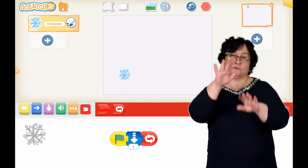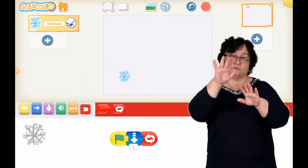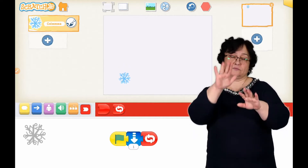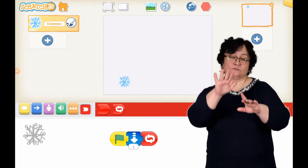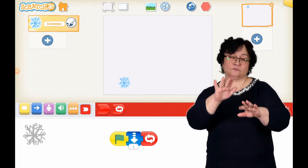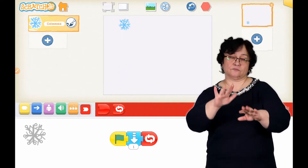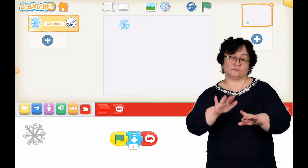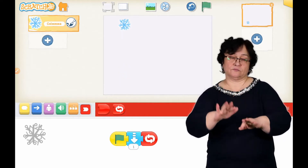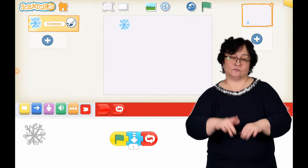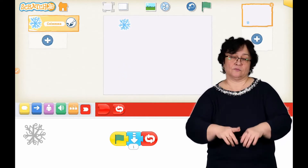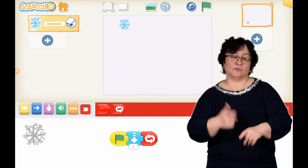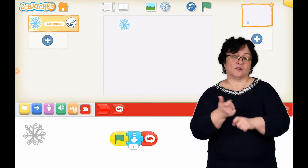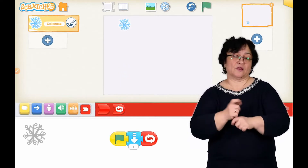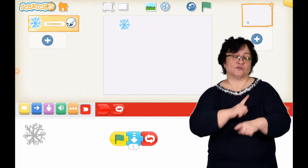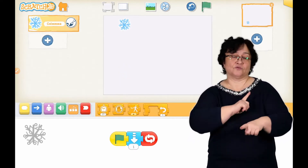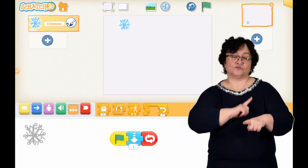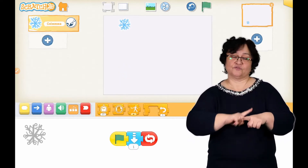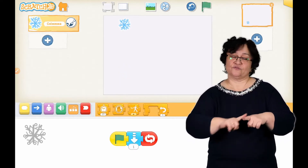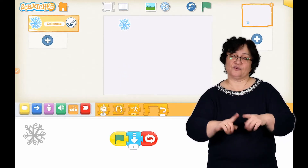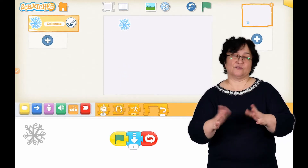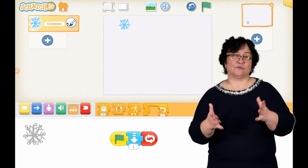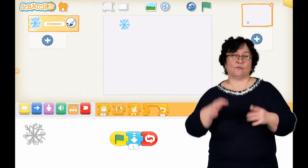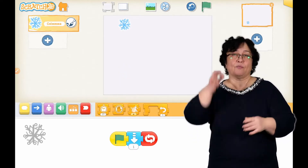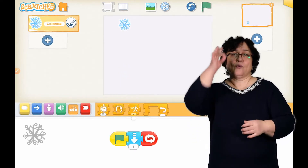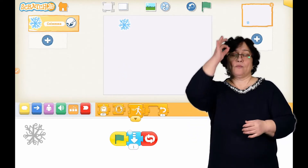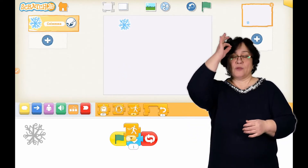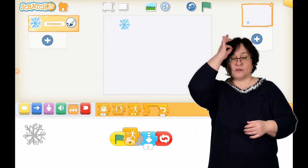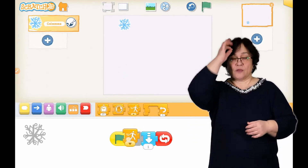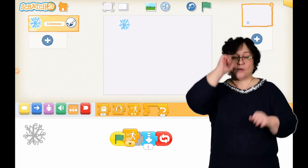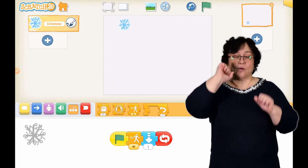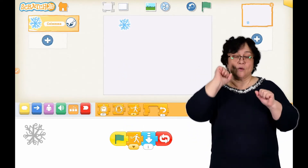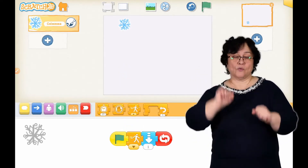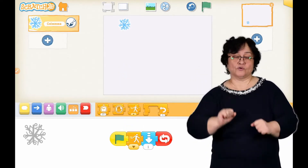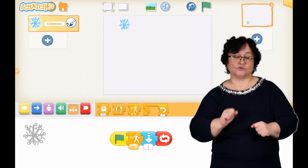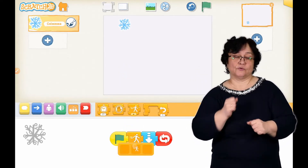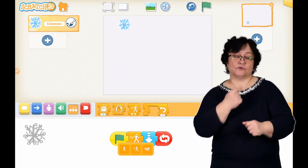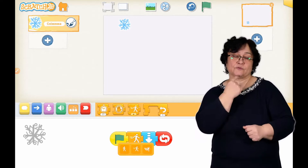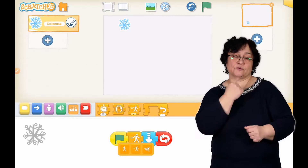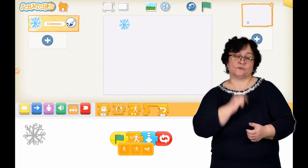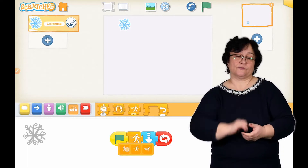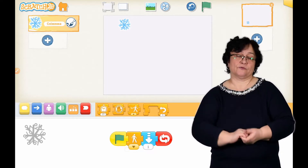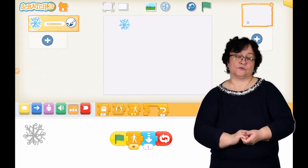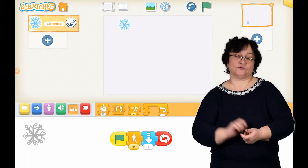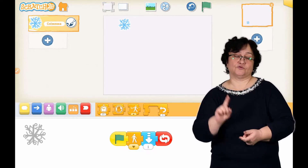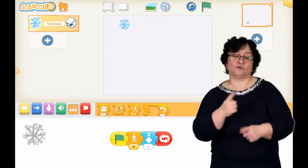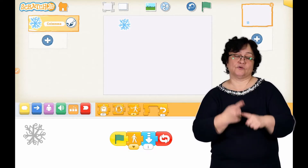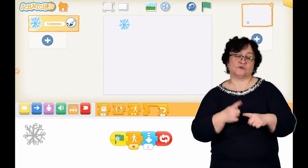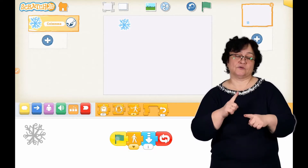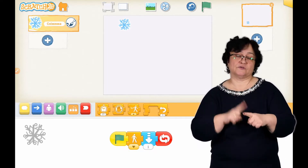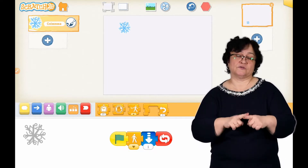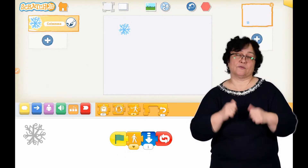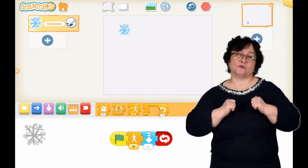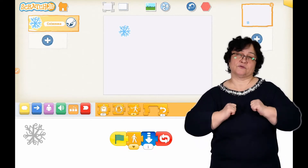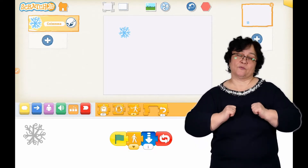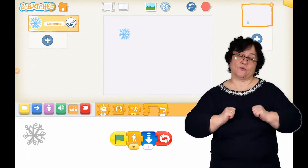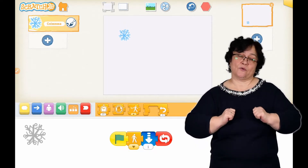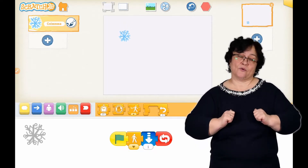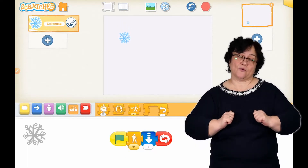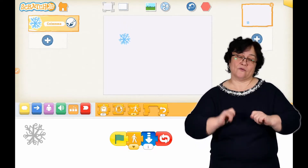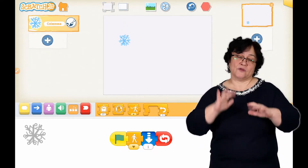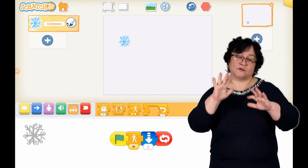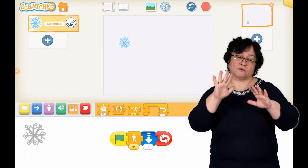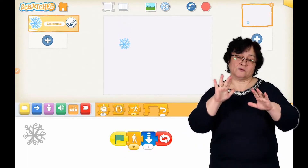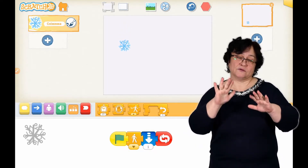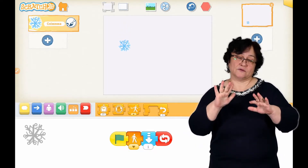Безкінечно. Надто швидко навіть якось, пам'ятаєш, ми можемо їх сповільнити. Щоб це був повільний